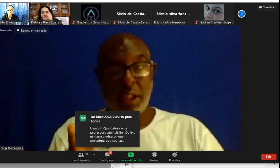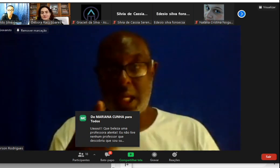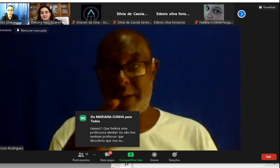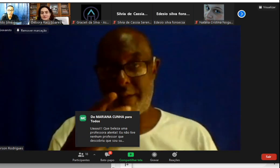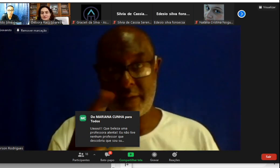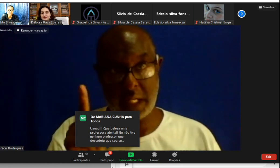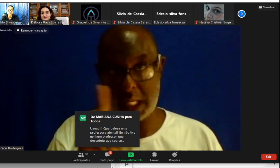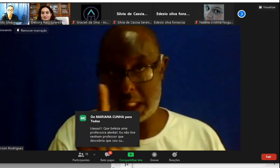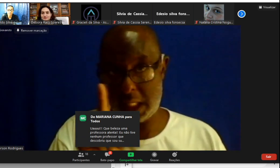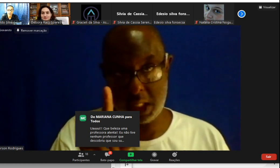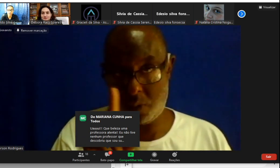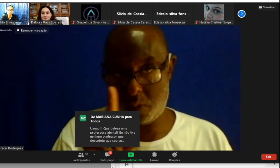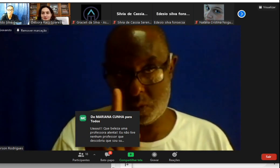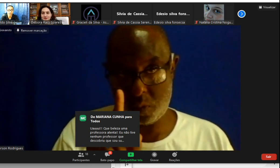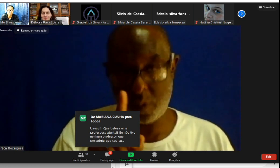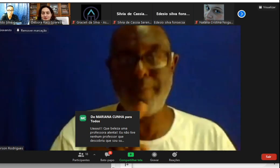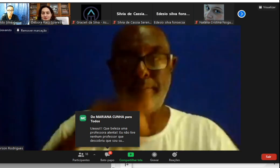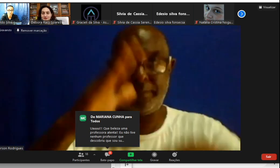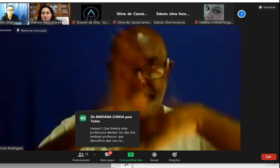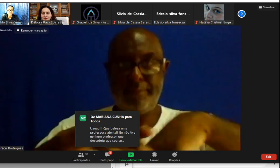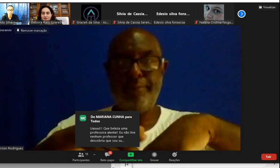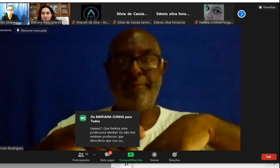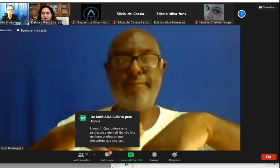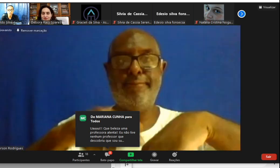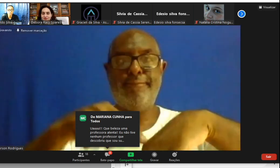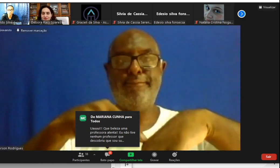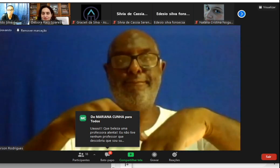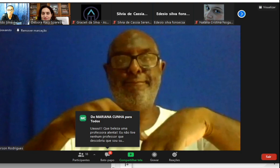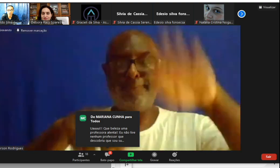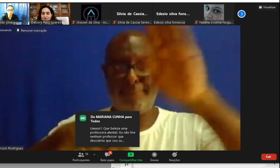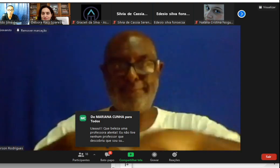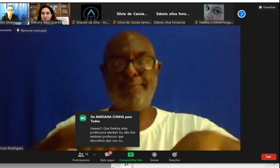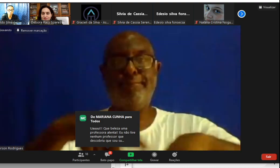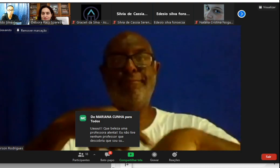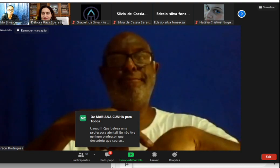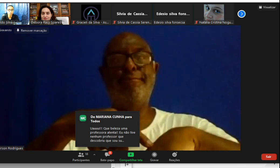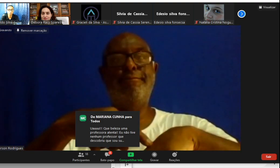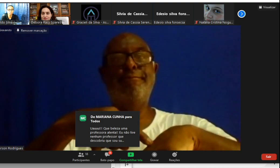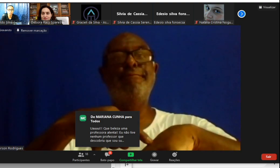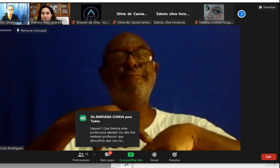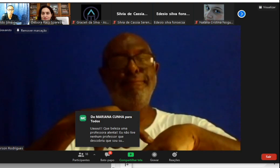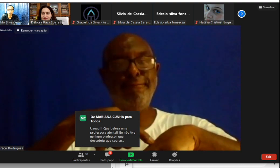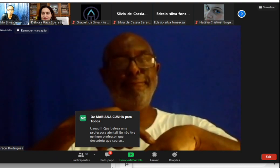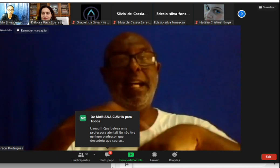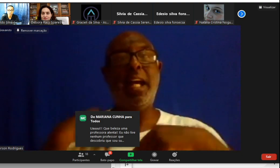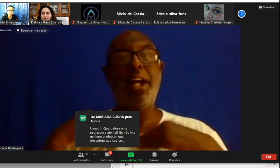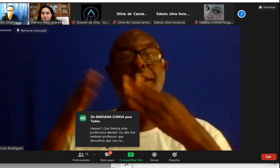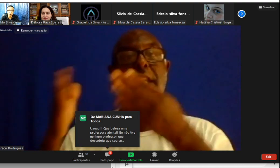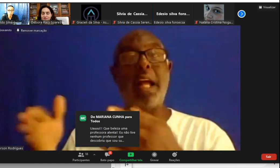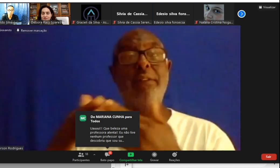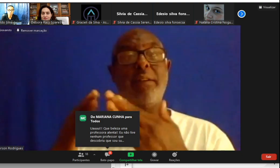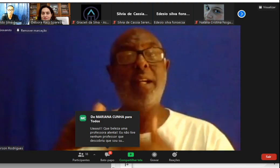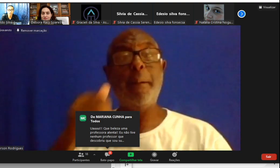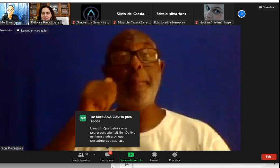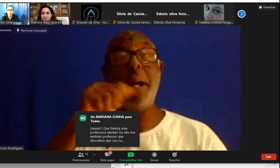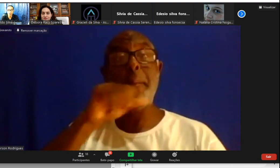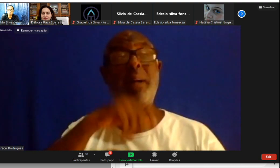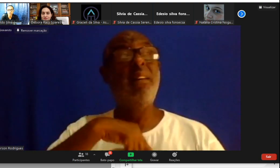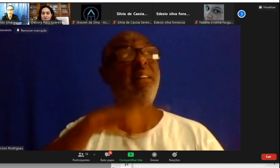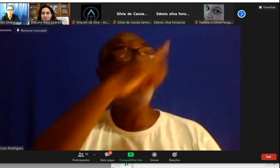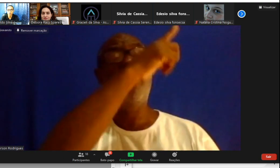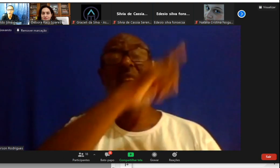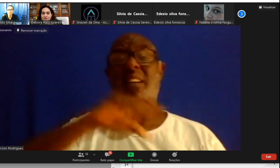oralizar, a falar, eu não podia utilizar as mãos, quando eu levantava as mãos, eu